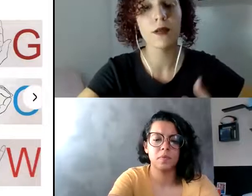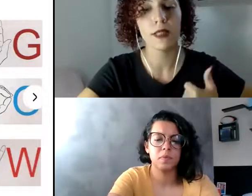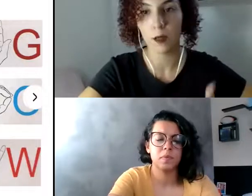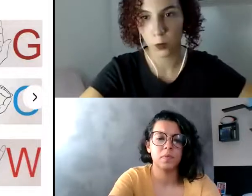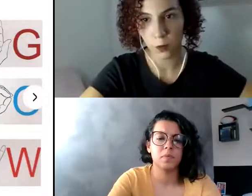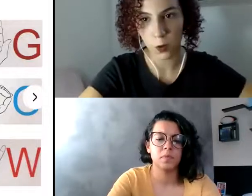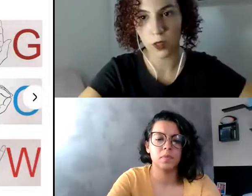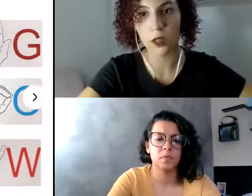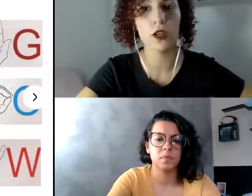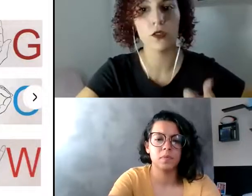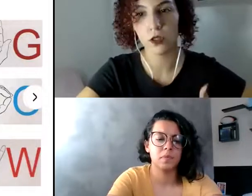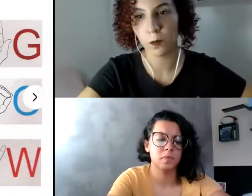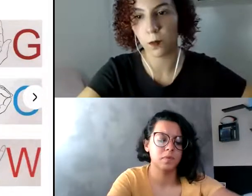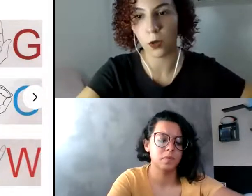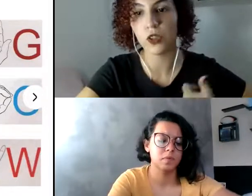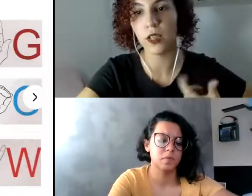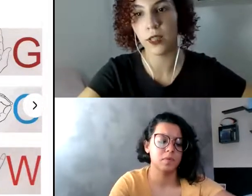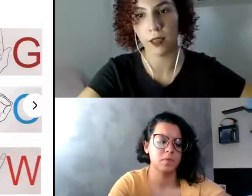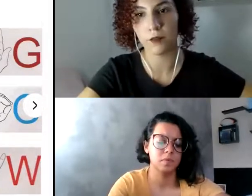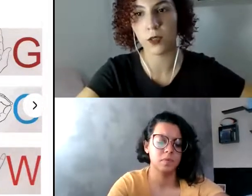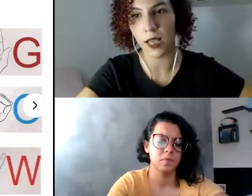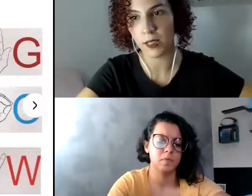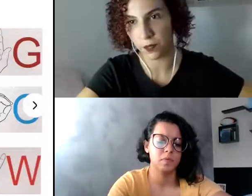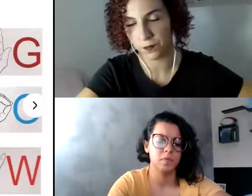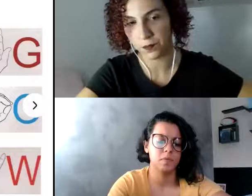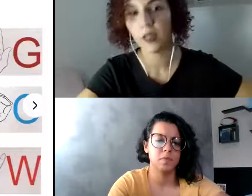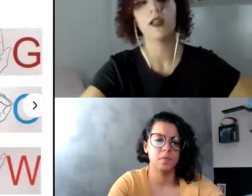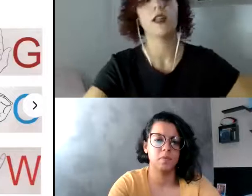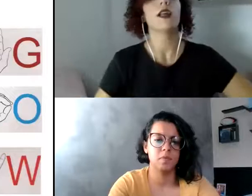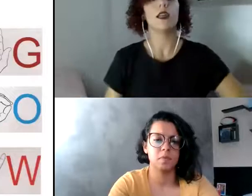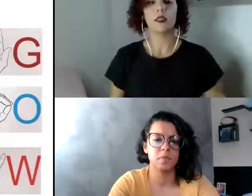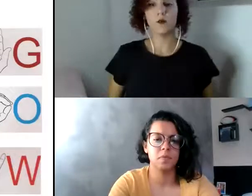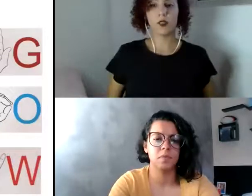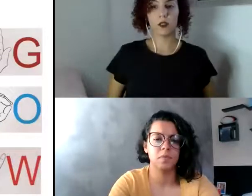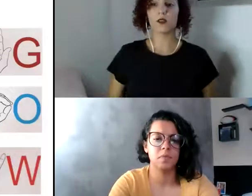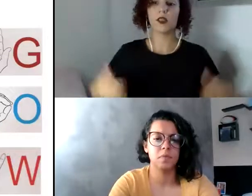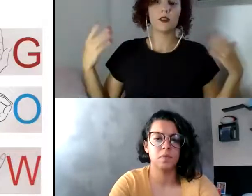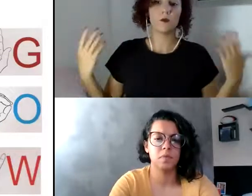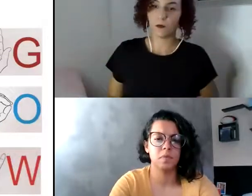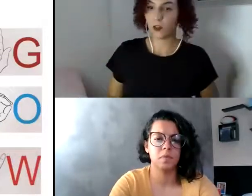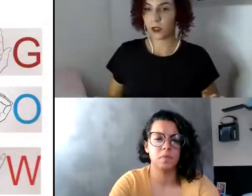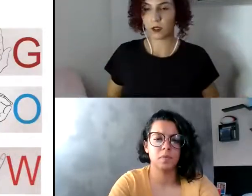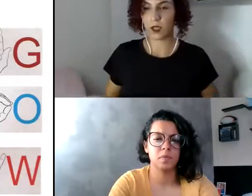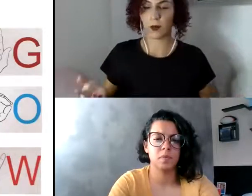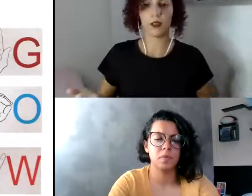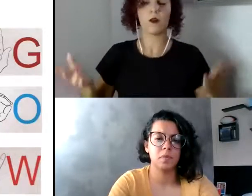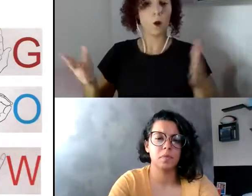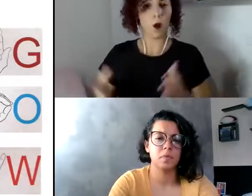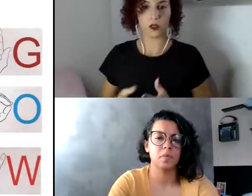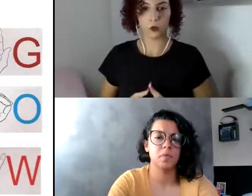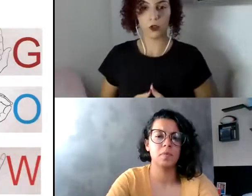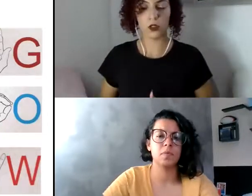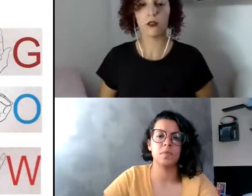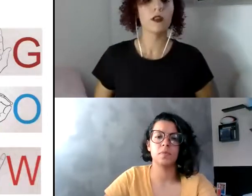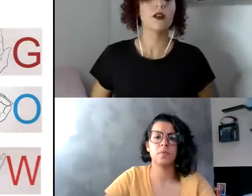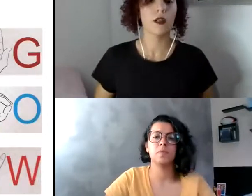tá? Mas ele é muito importante e a gente pode e deve usar, sim. Então, assim, não sei se vocês aprenderam com